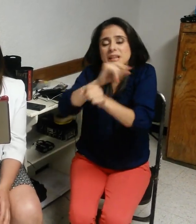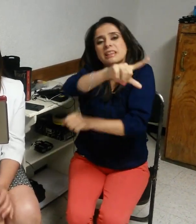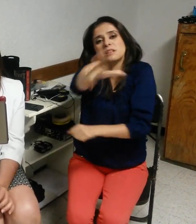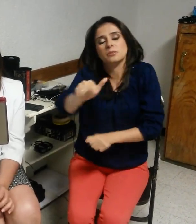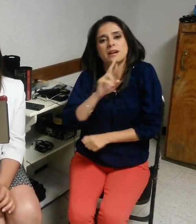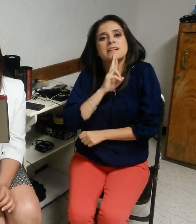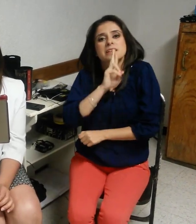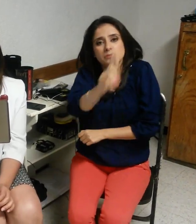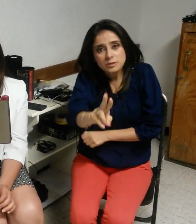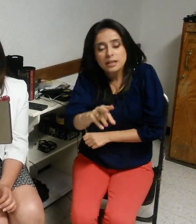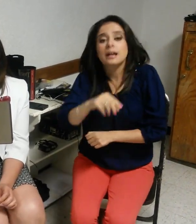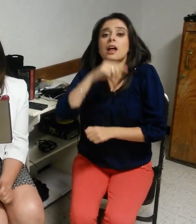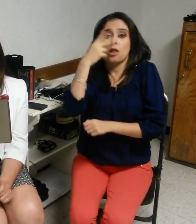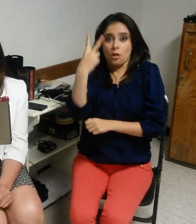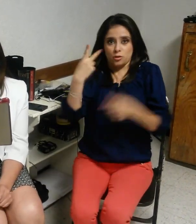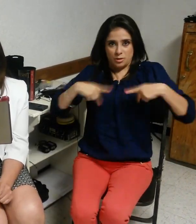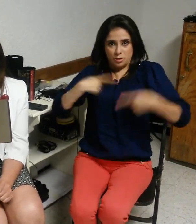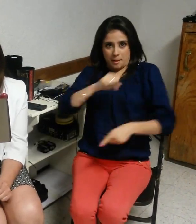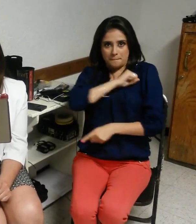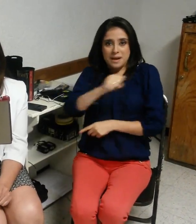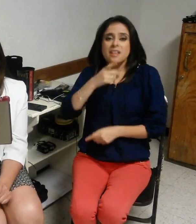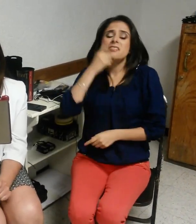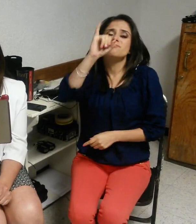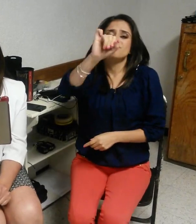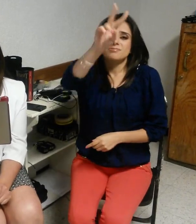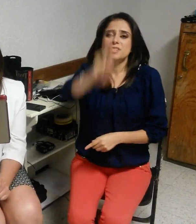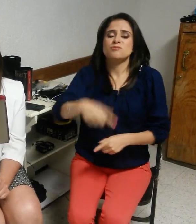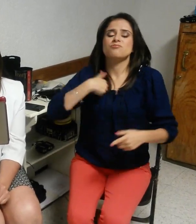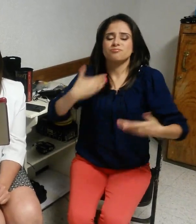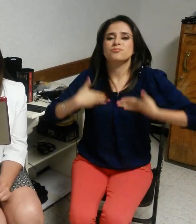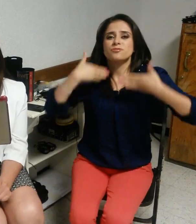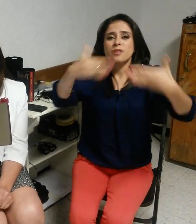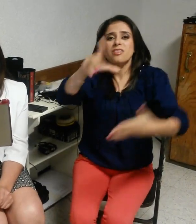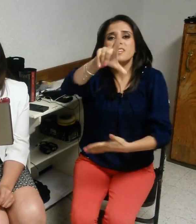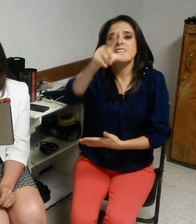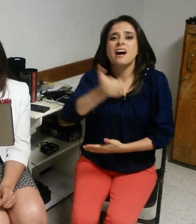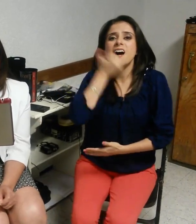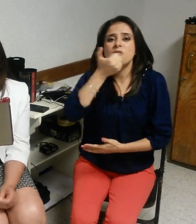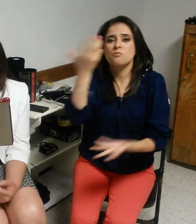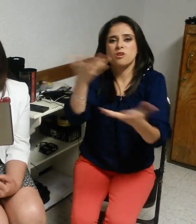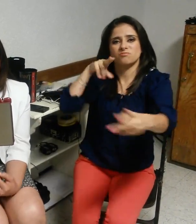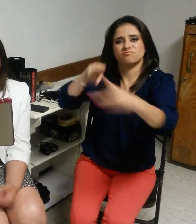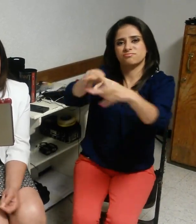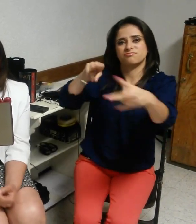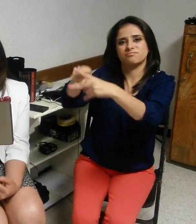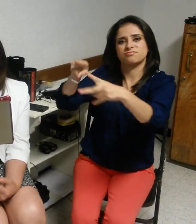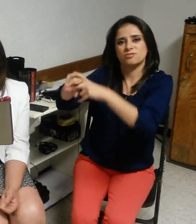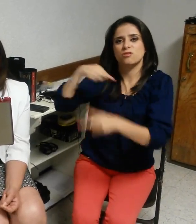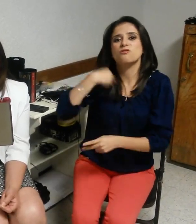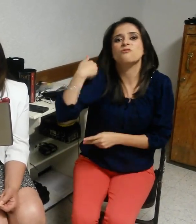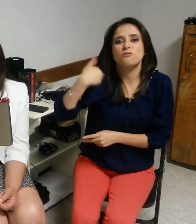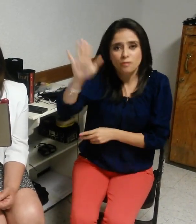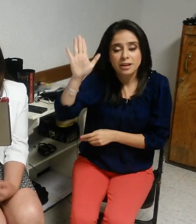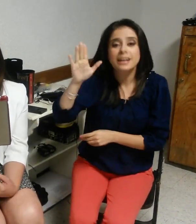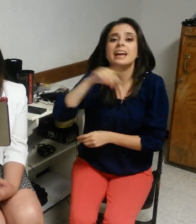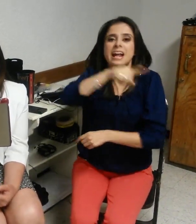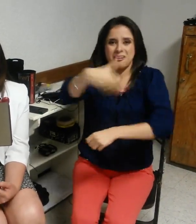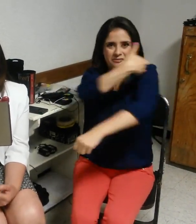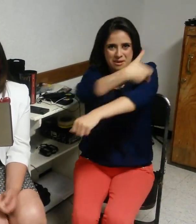Además, dos sicarios ya confesaron que mataron a 17 alumnos en el lugar de las fosas. Las familias de los jóvenes